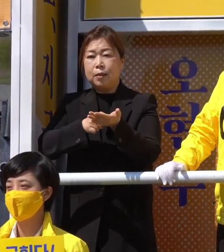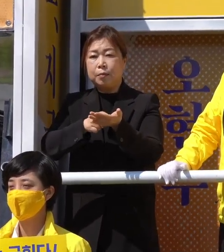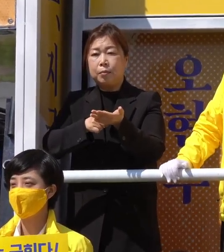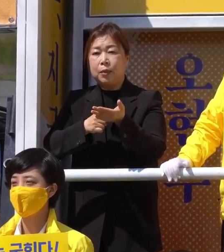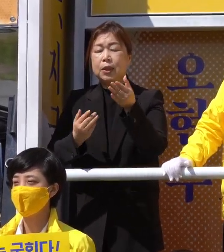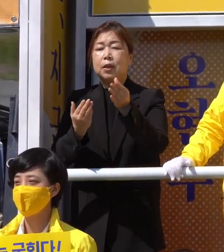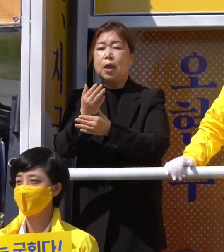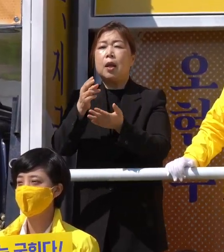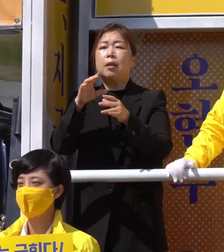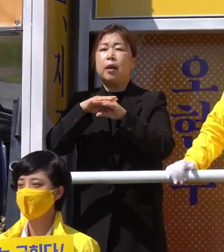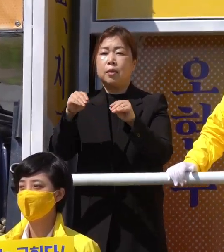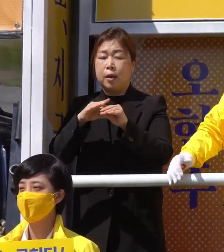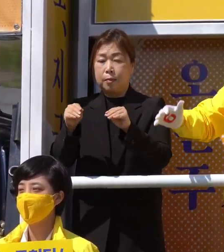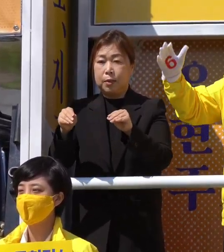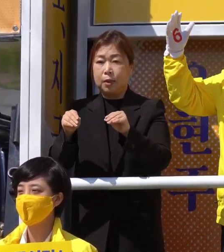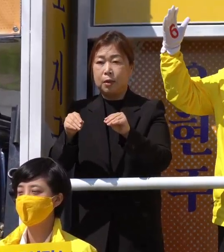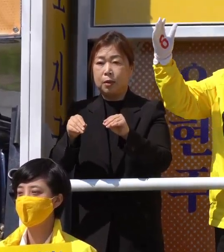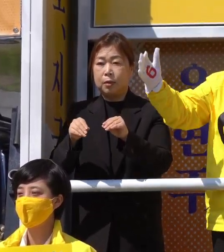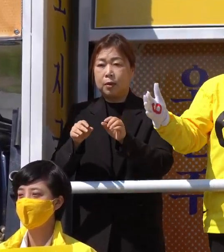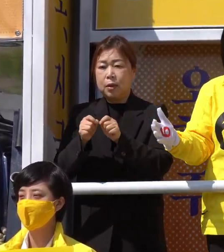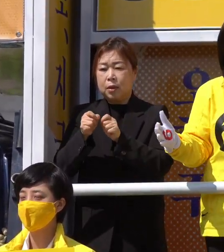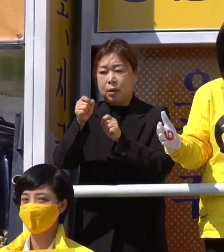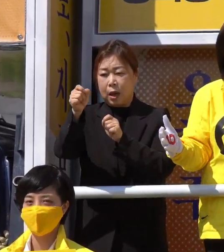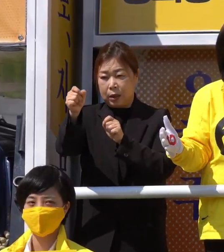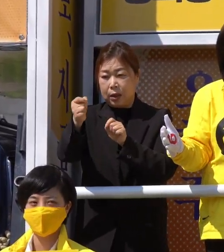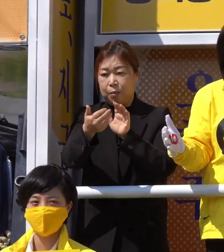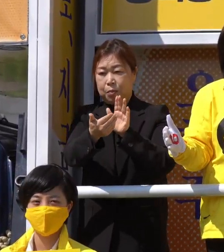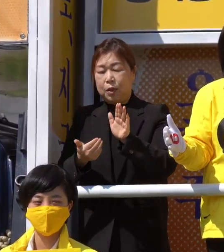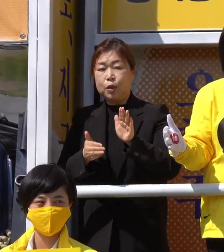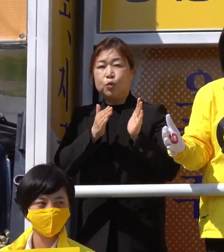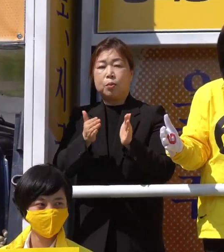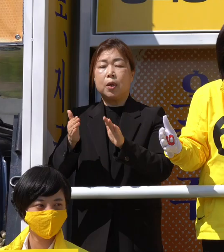재난 대책입니다. 장기화에 대비해서